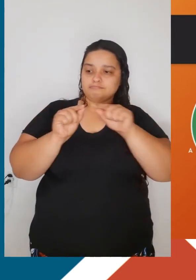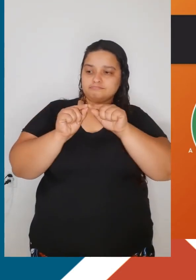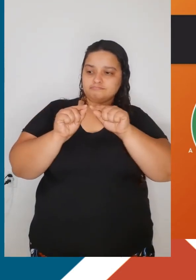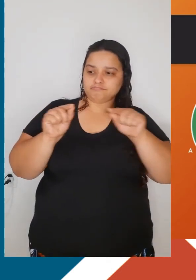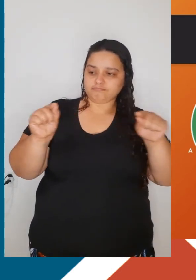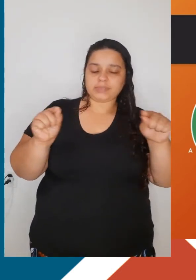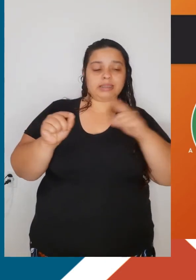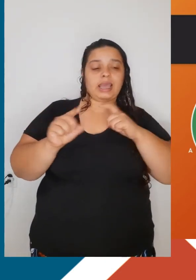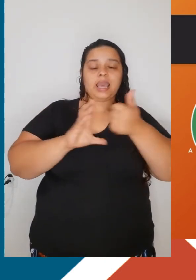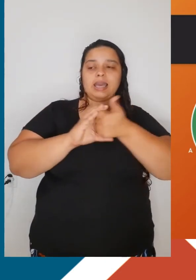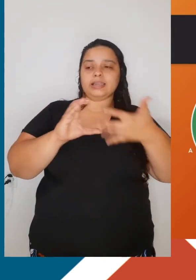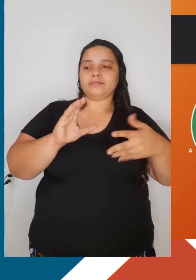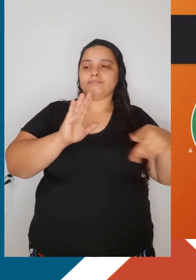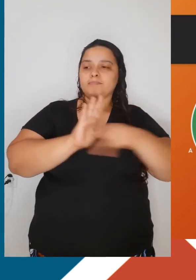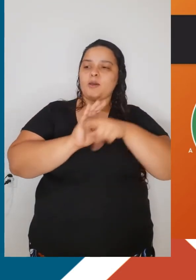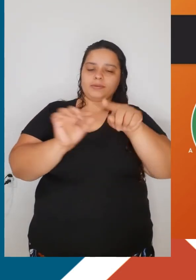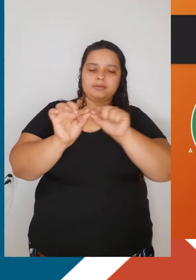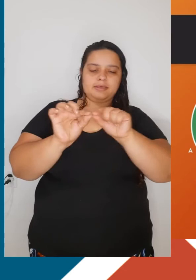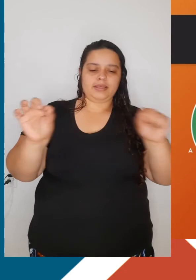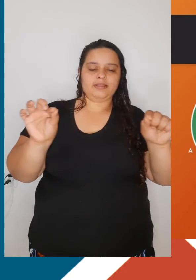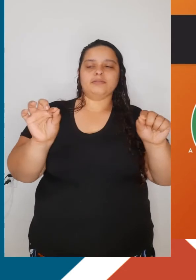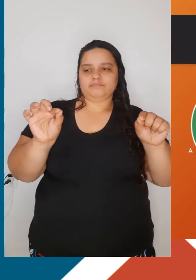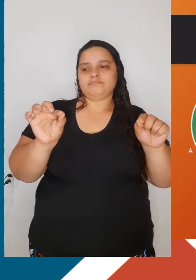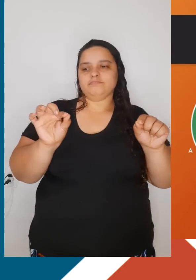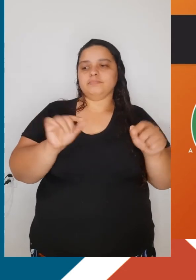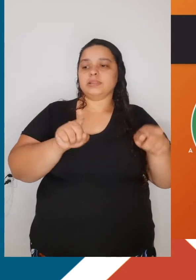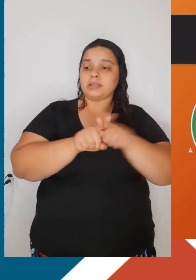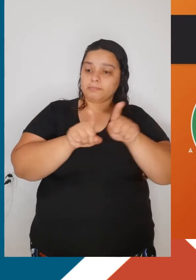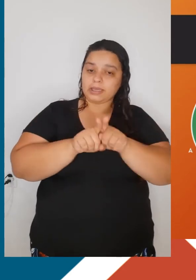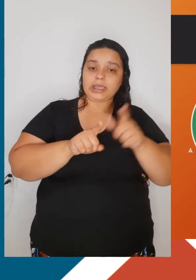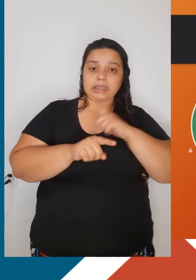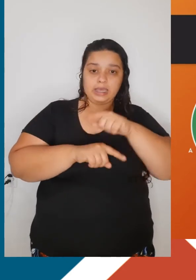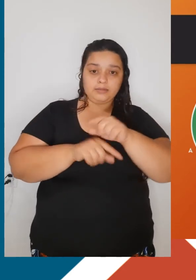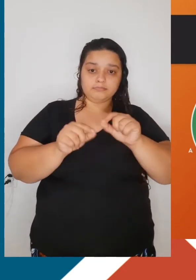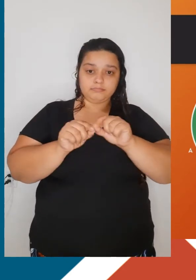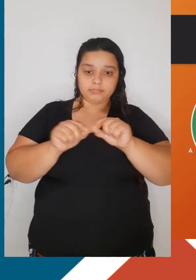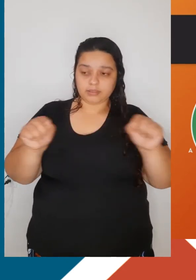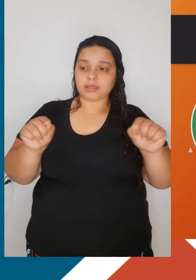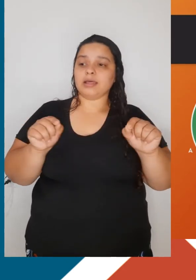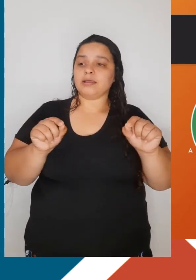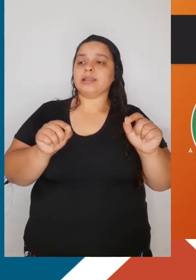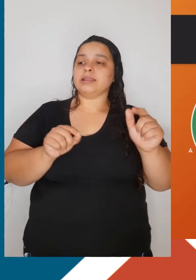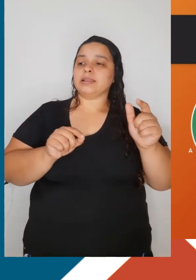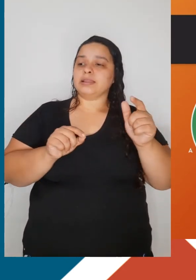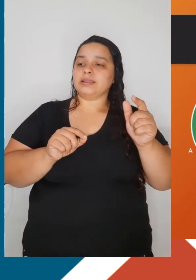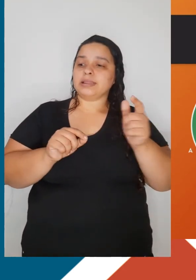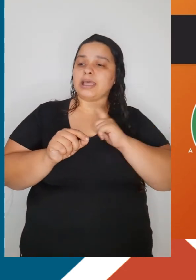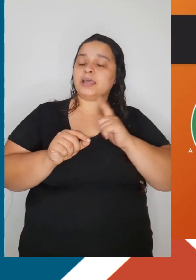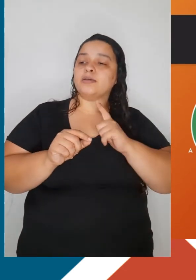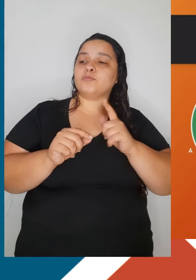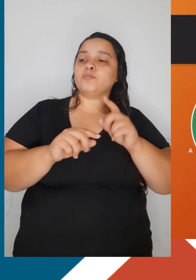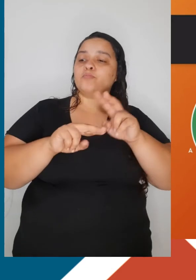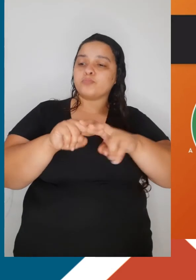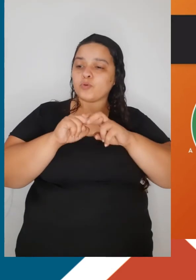perpendicular ao raio, uma característica da reta tangente a círculo. Além disso, esse raio interceptará o segmento